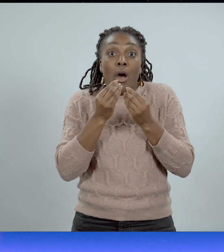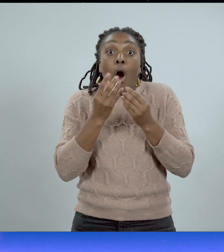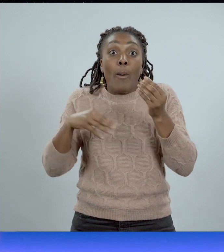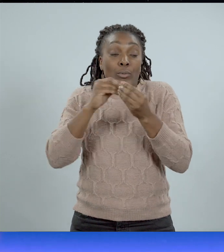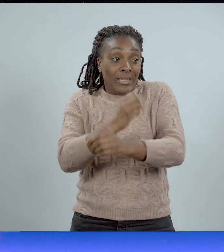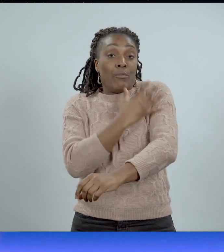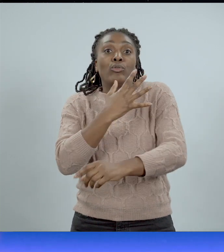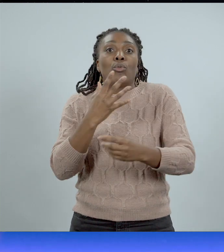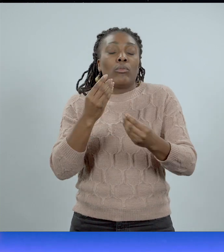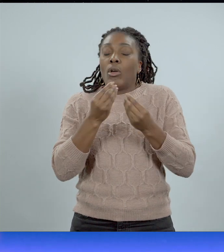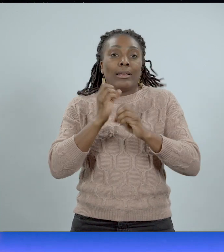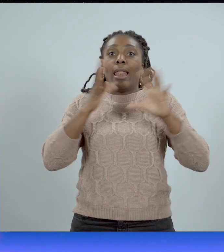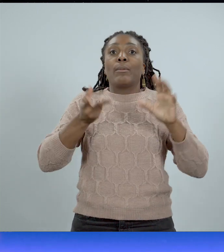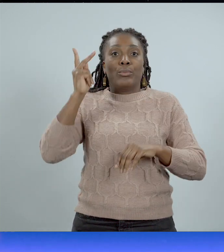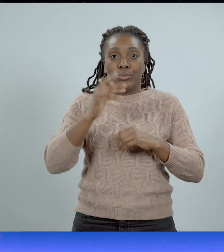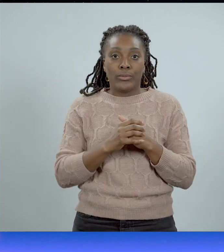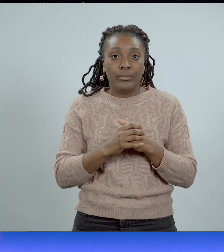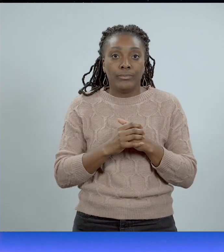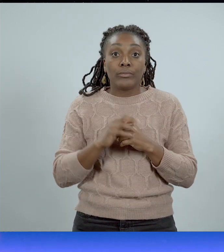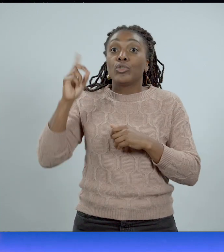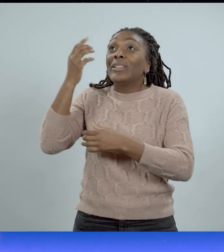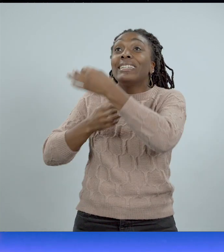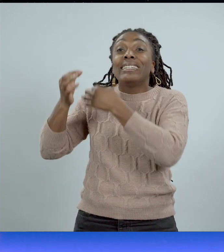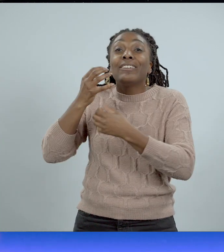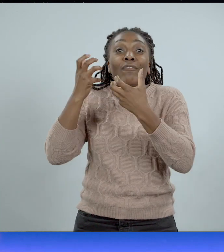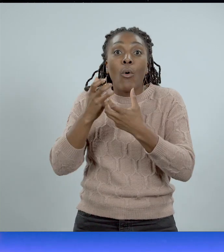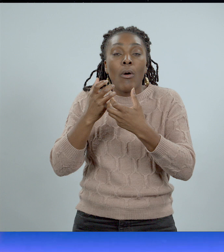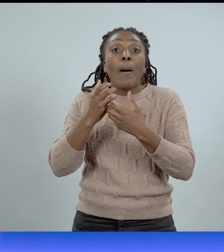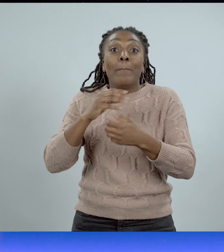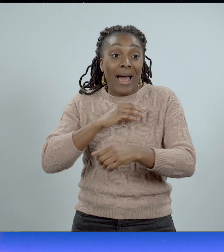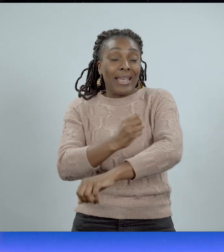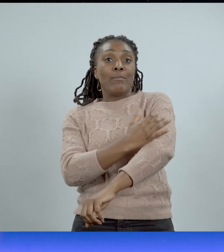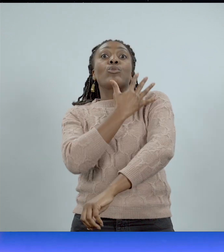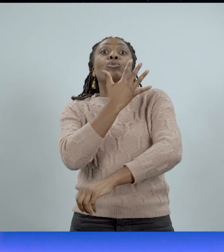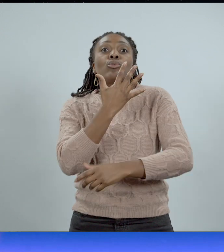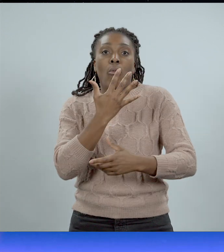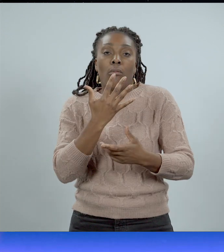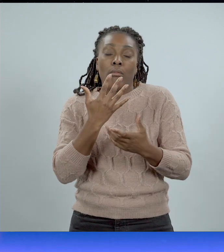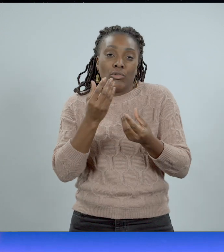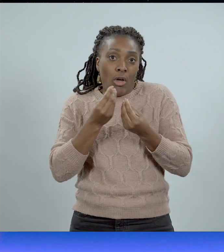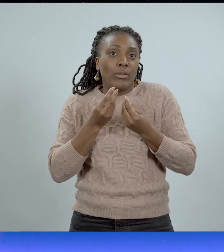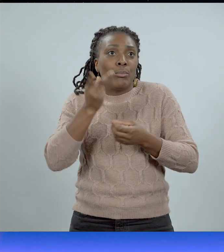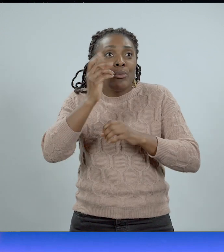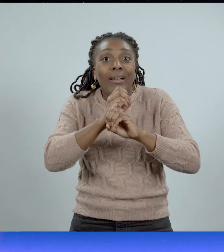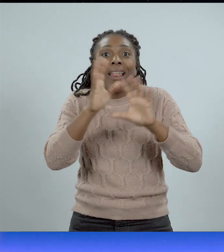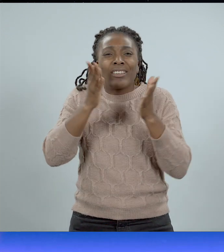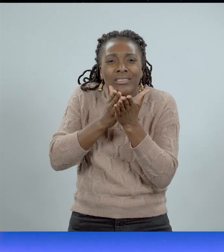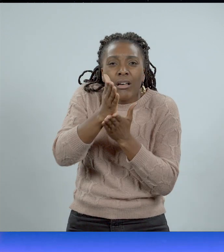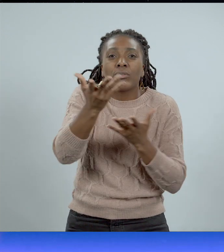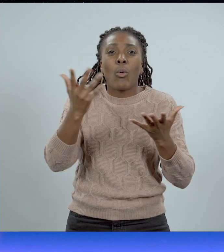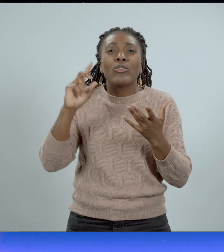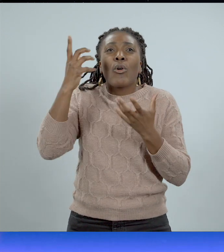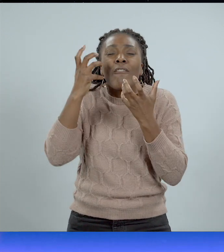indices-là, d'accord? Et nos émotions nous servent à comprendre ce que Dieu veut réellement nous faire dire. Il n'y a pas de sentiment d'urgence, mais un